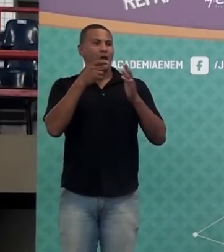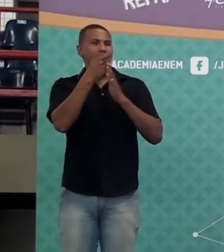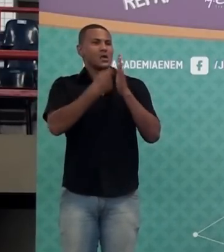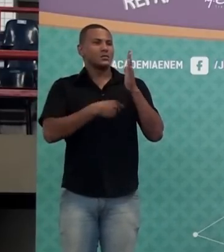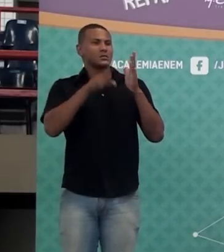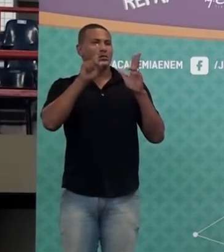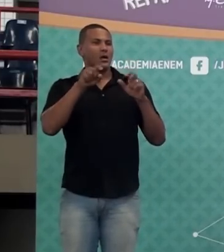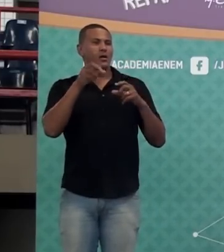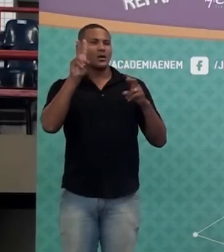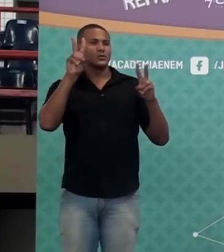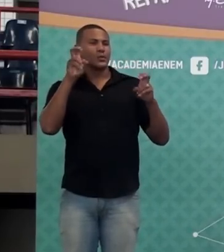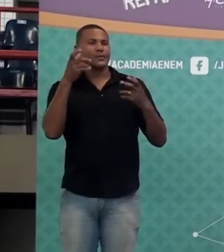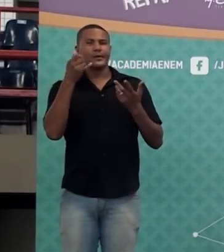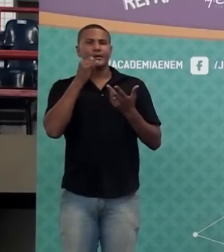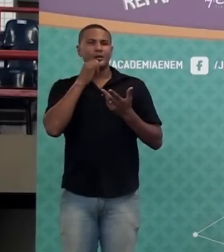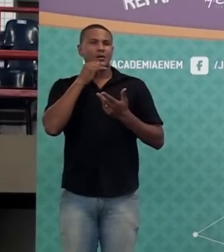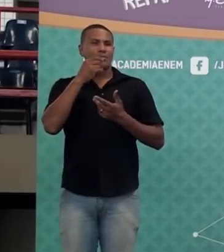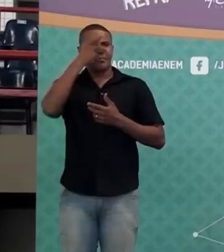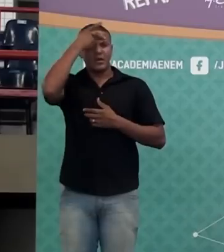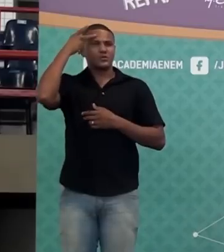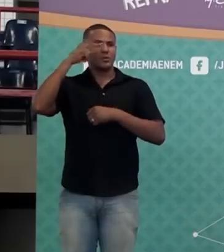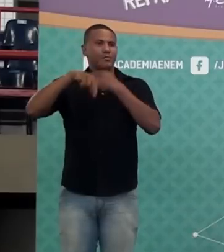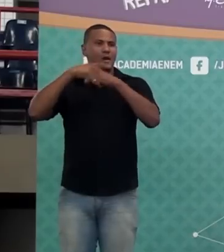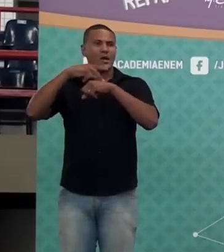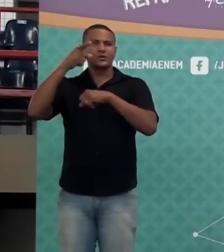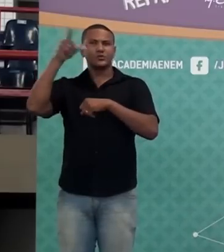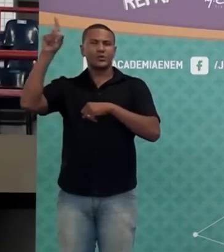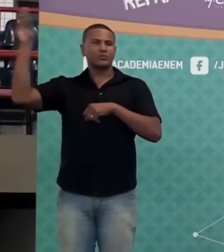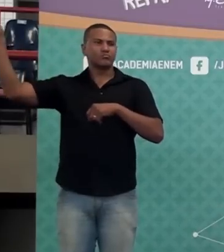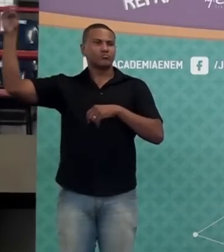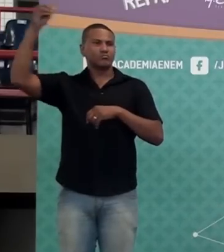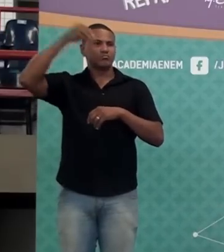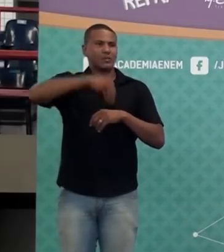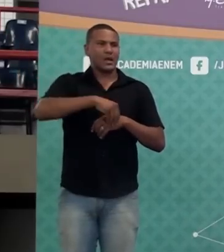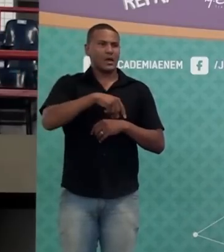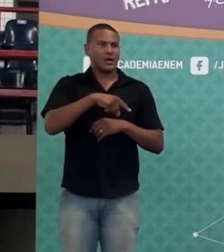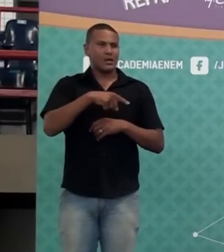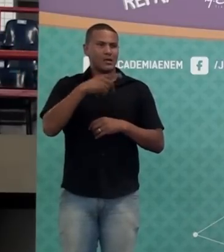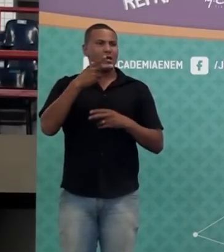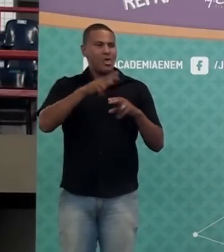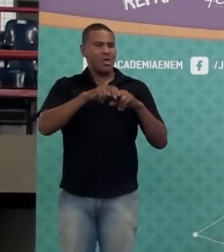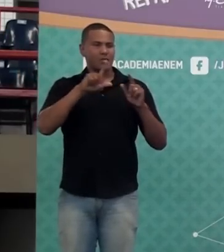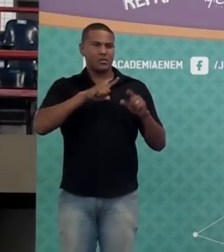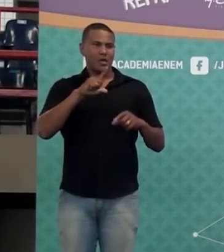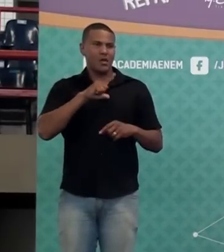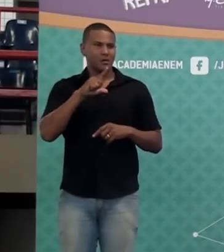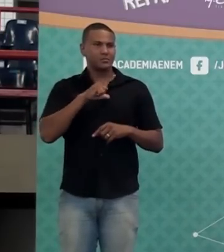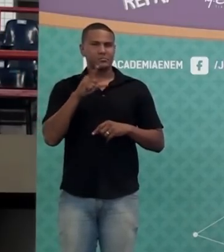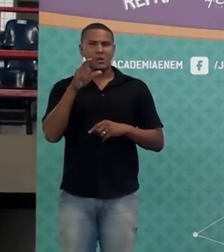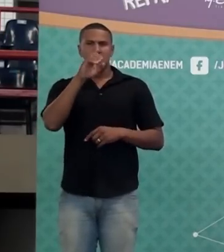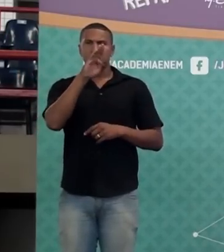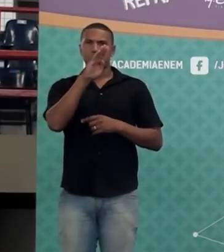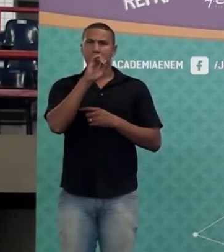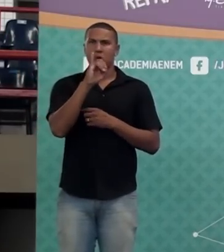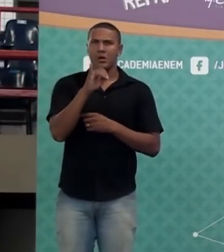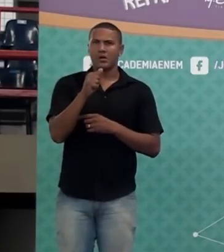falhou, secou, virou. A palavra boia não tem mais acento, porque eu